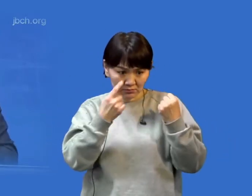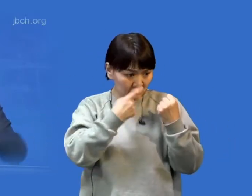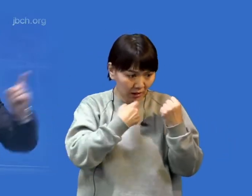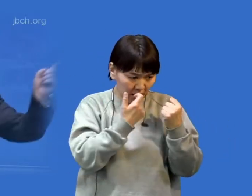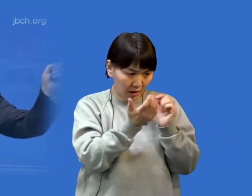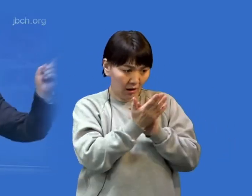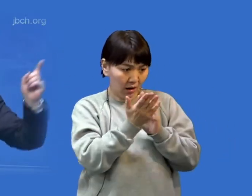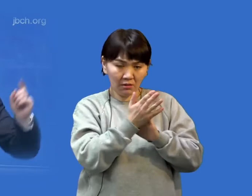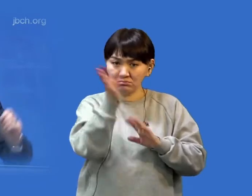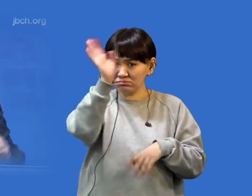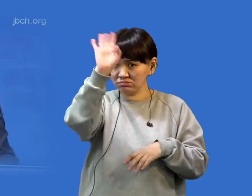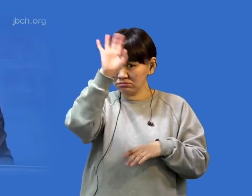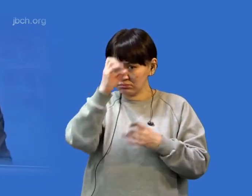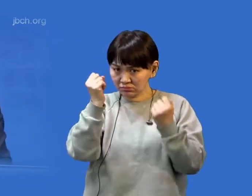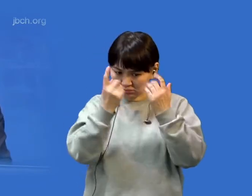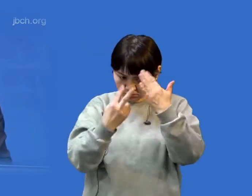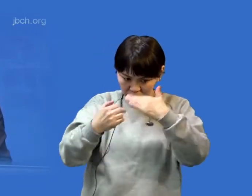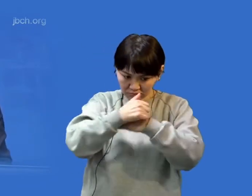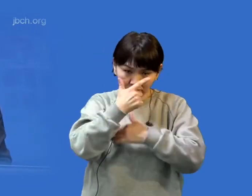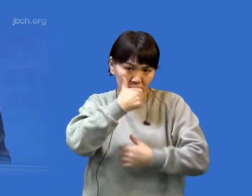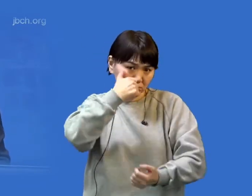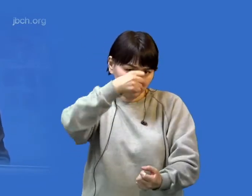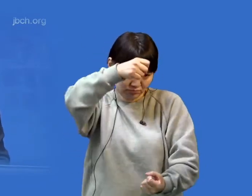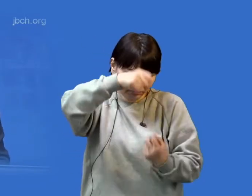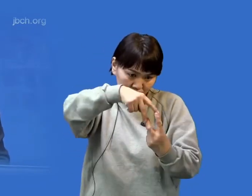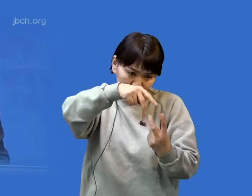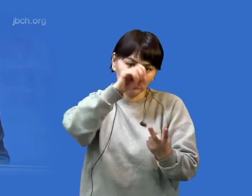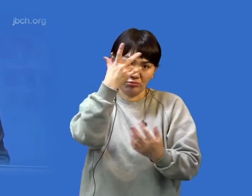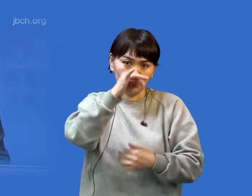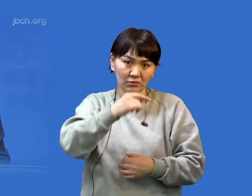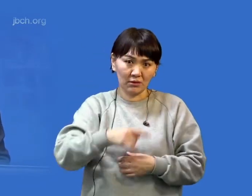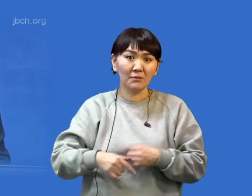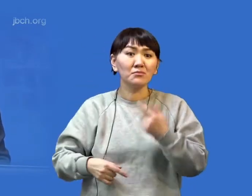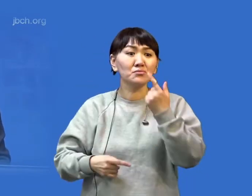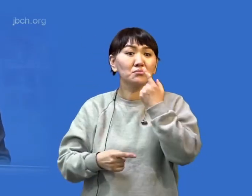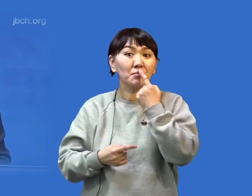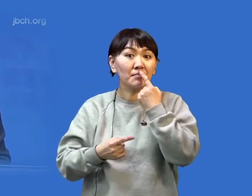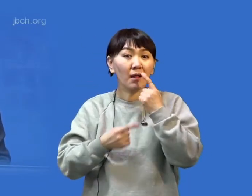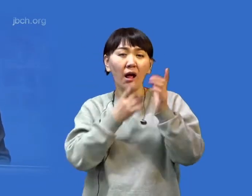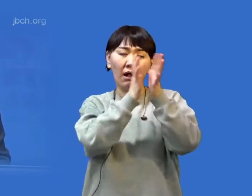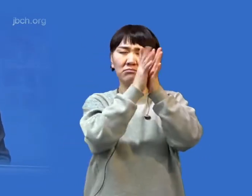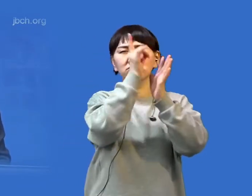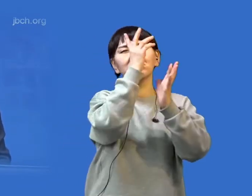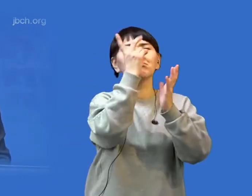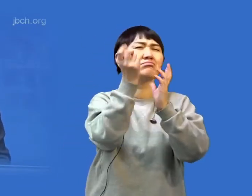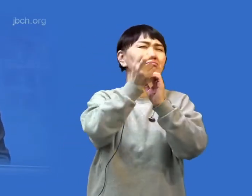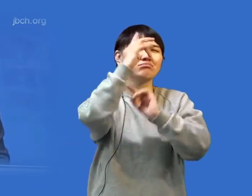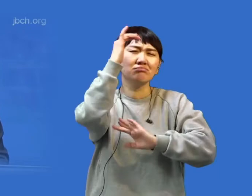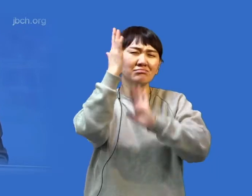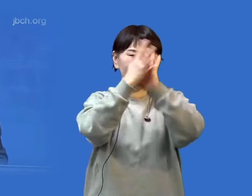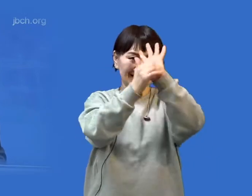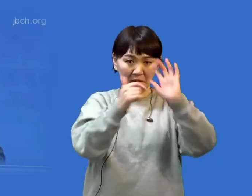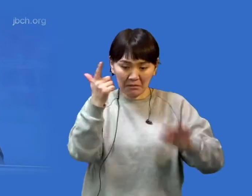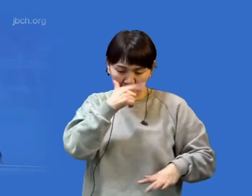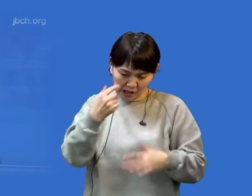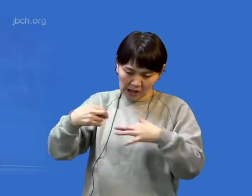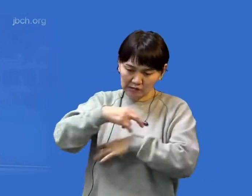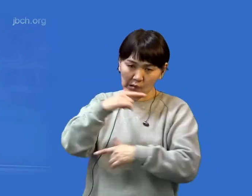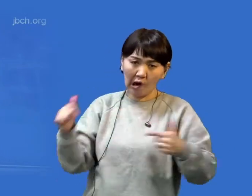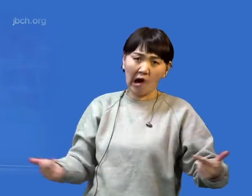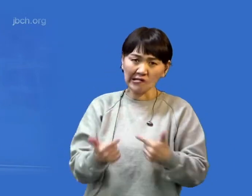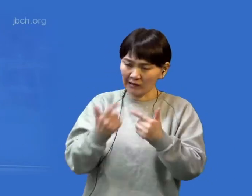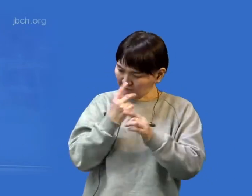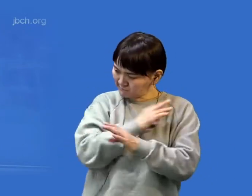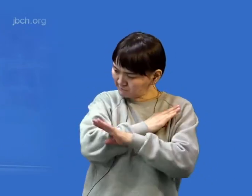Бурхантай ойрт байна. Гэтэл биеэр амьдралаараа бурханаас бол хэдэн мянган бэр цаана. Энэ бол энэ төгсгэлийн